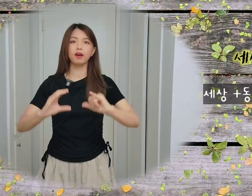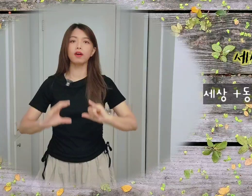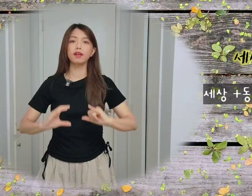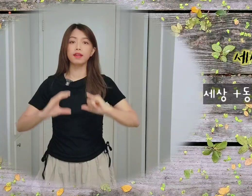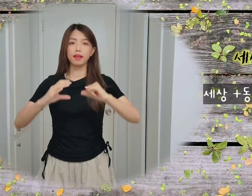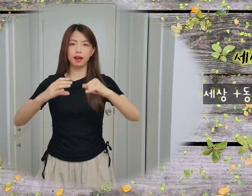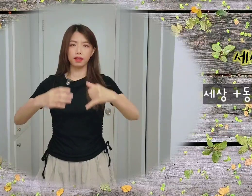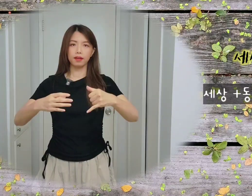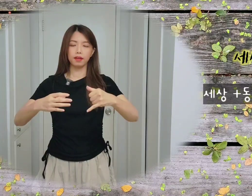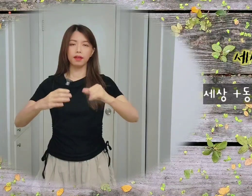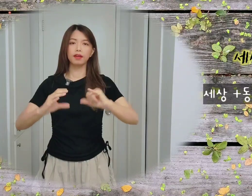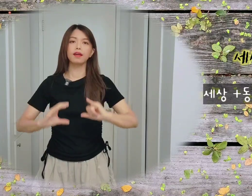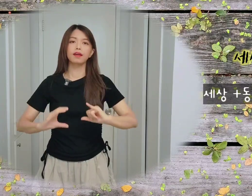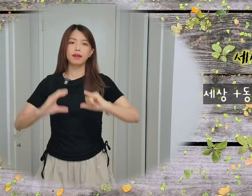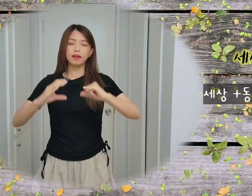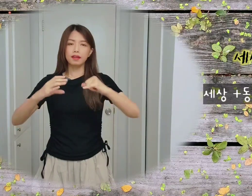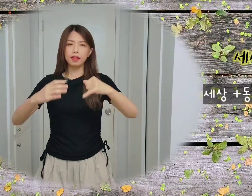돌려주시면 돼요. 세상.